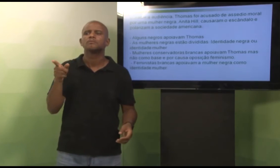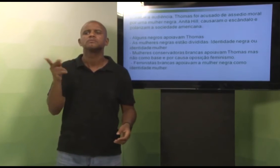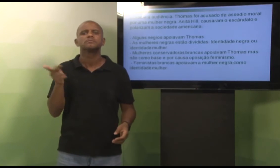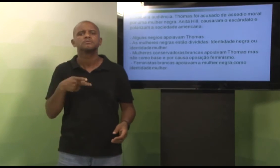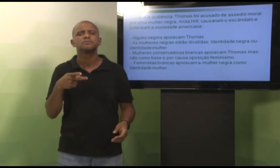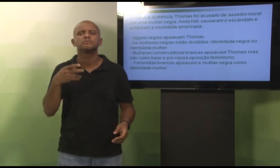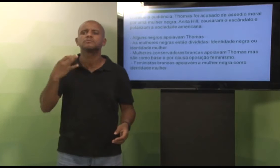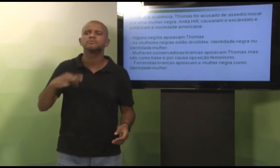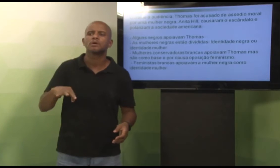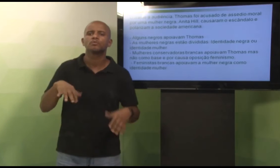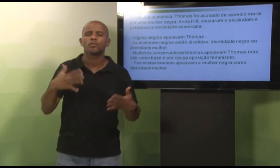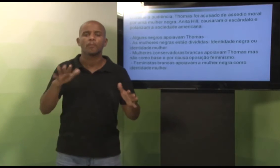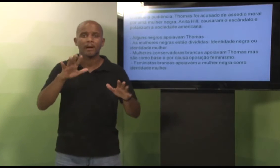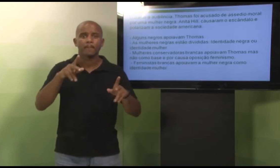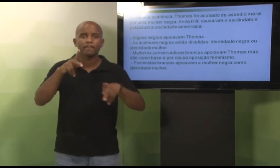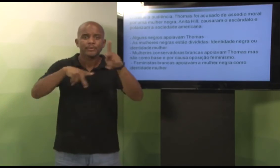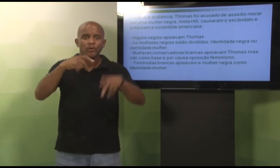ele marcou a audiência